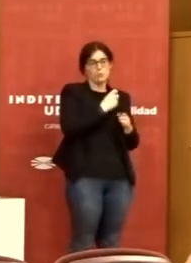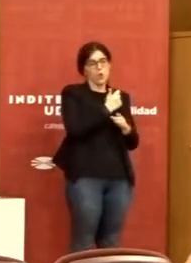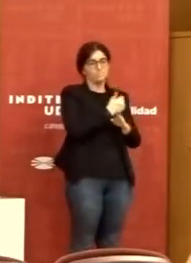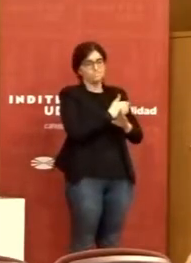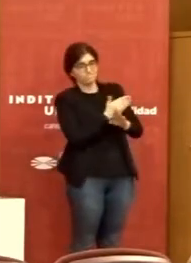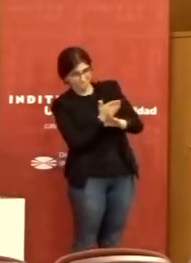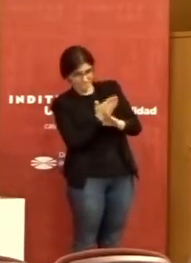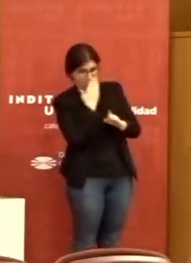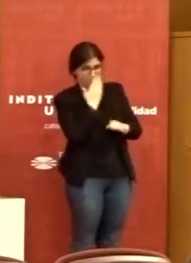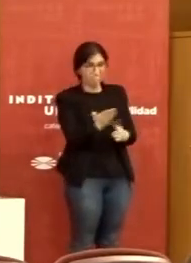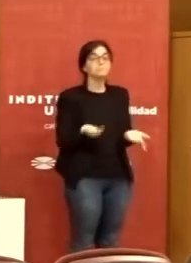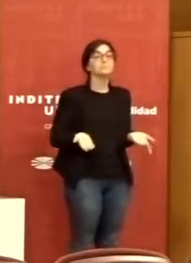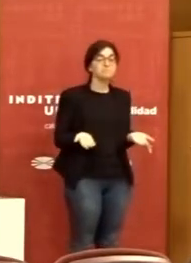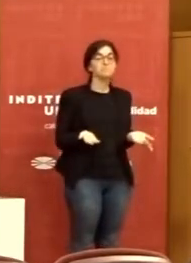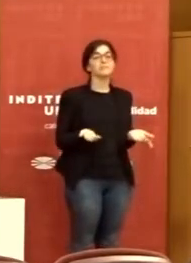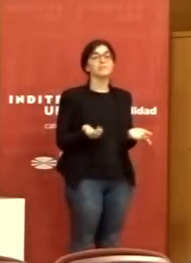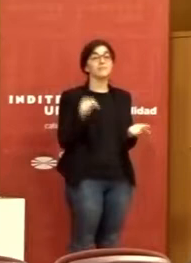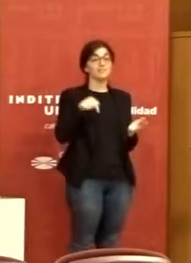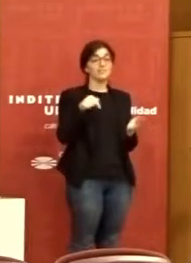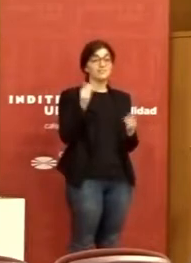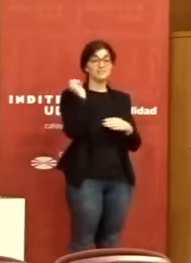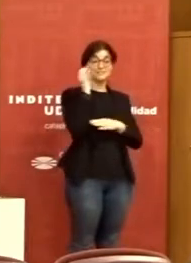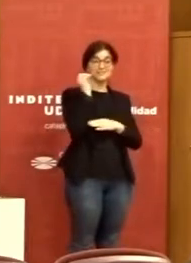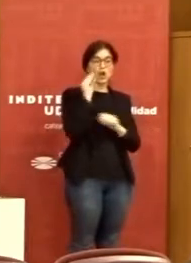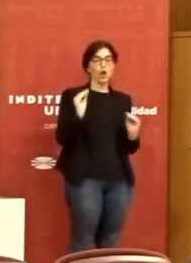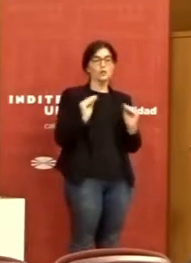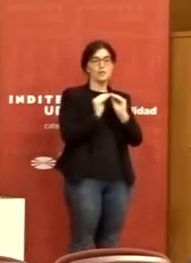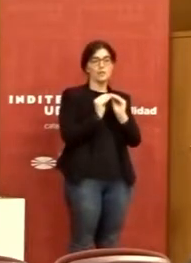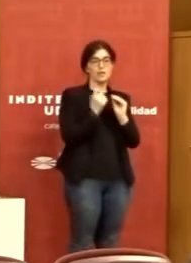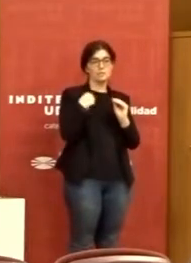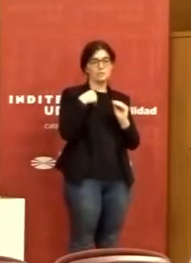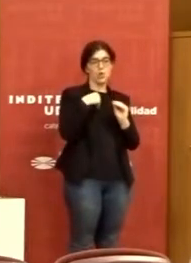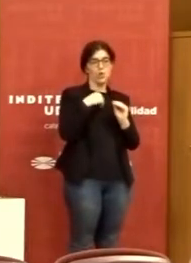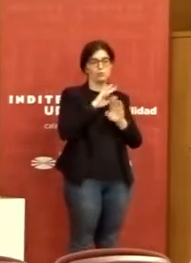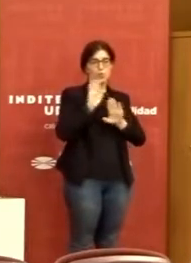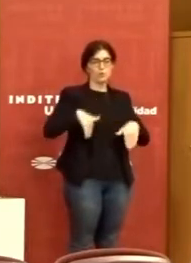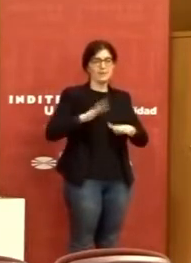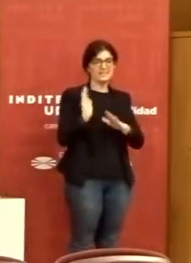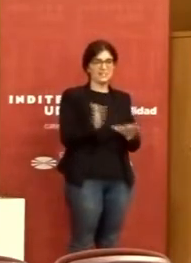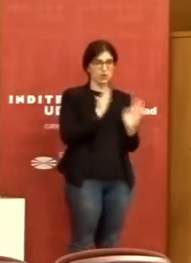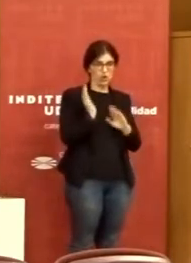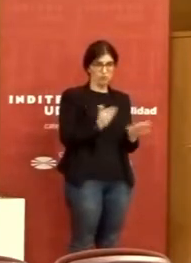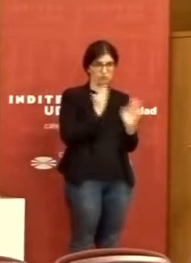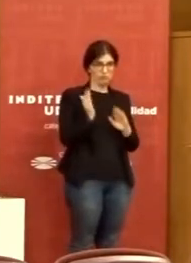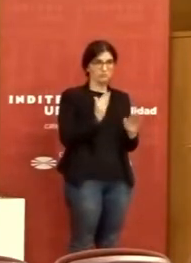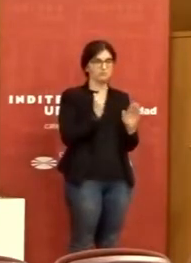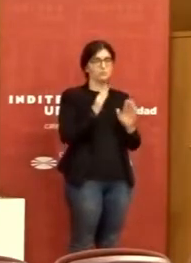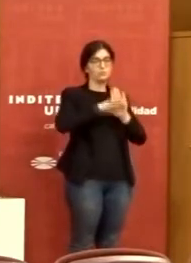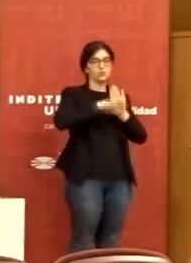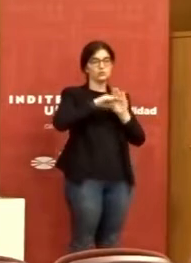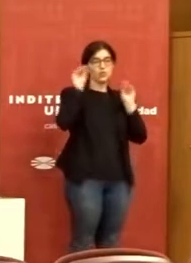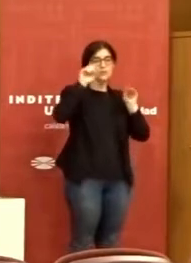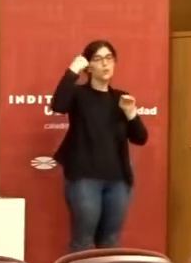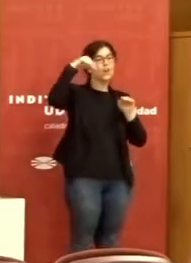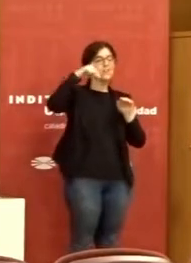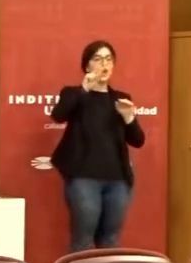tiempo y coincide con lo que es la última sesión ordinaria del programa formativo de la cátedra